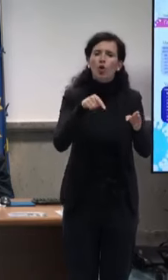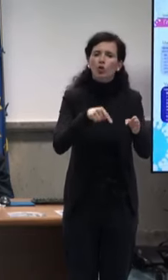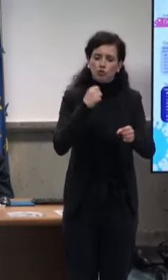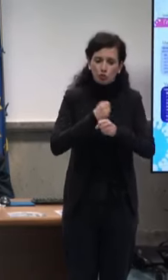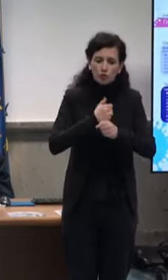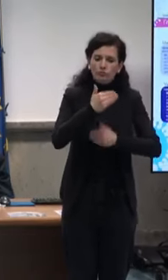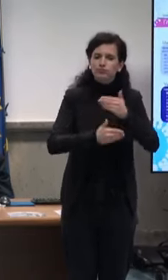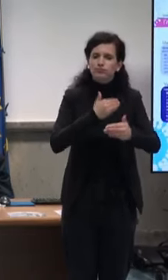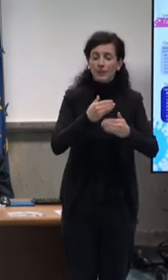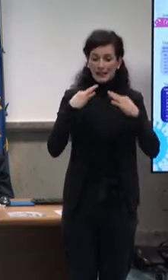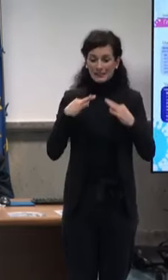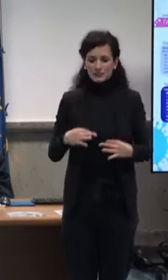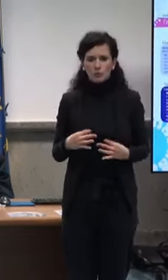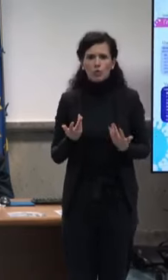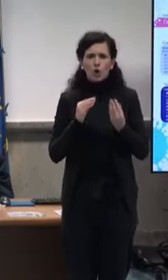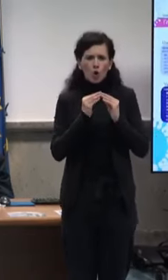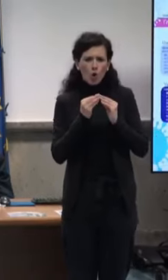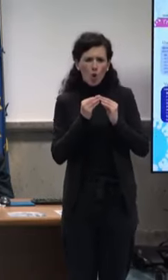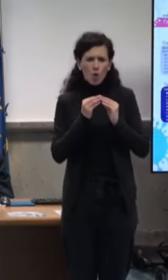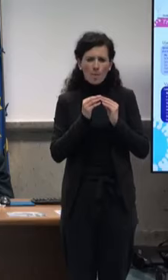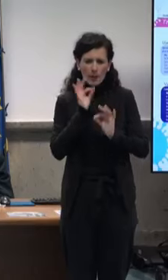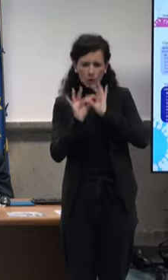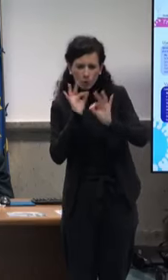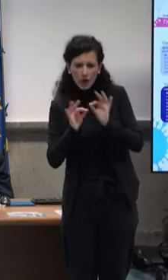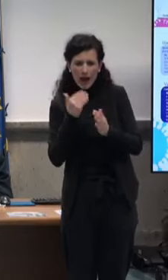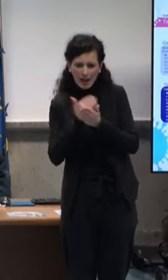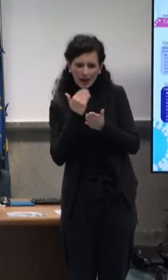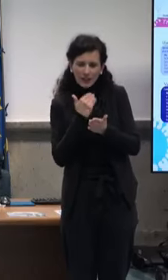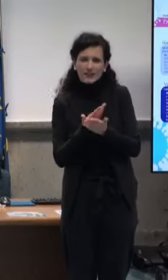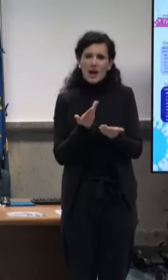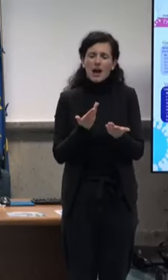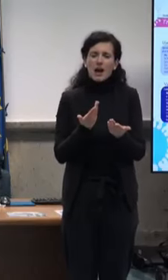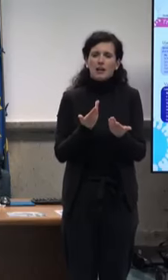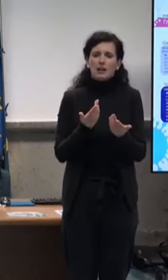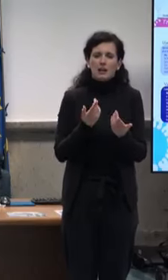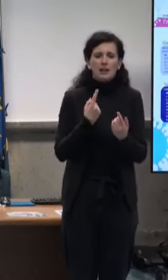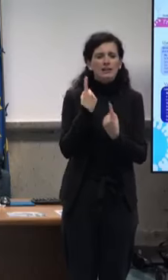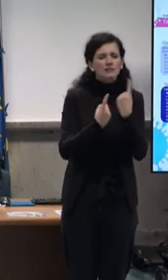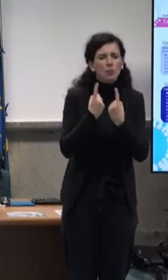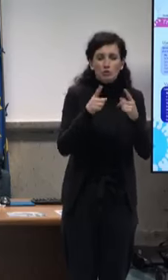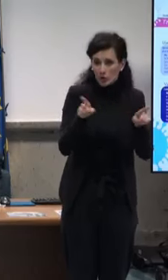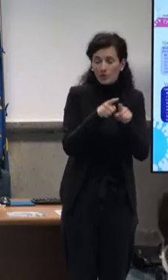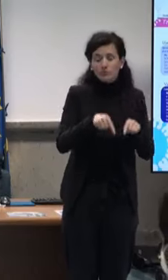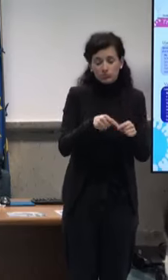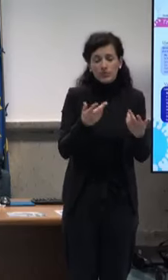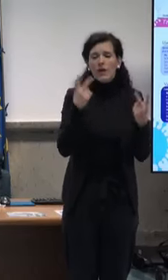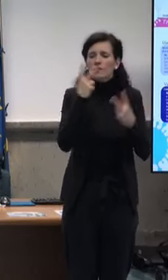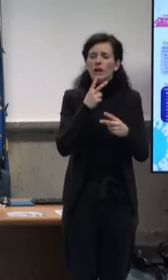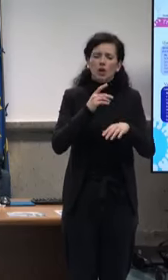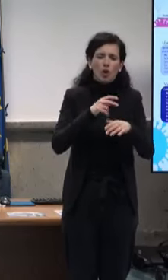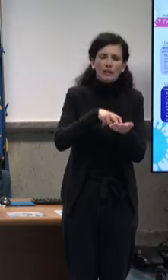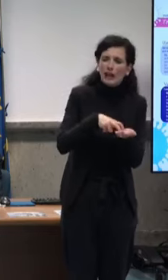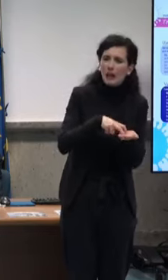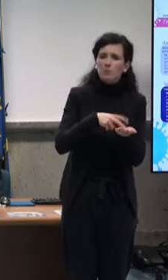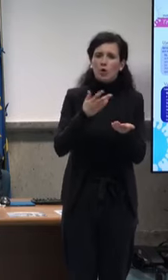su come prevenire su come controllare infezioni in ambito residenziale come questo estremamente vulnerabile molto fragile